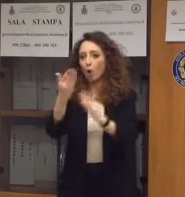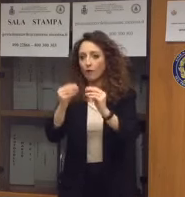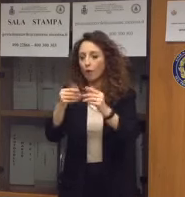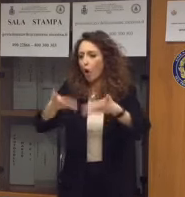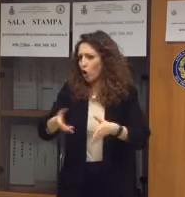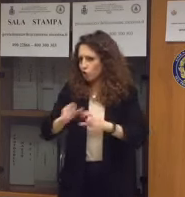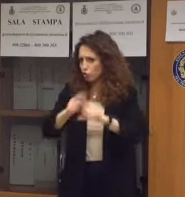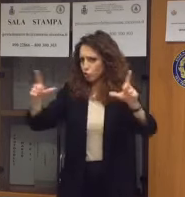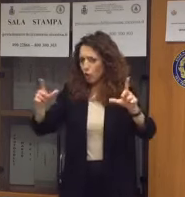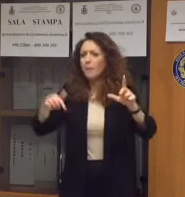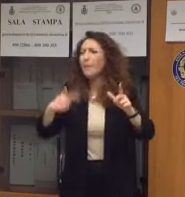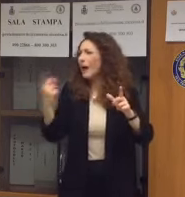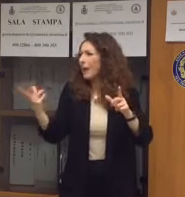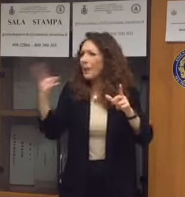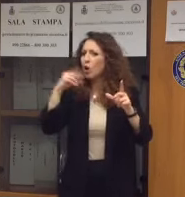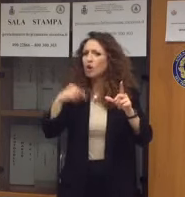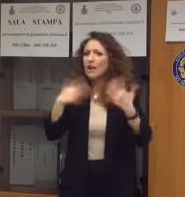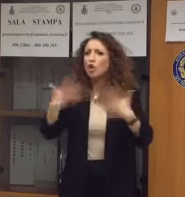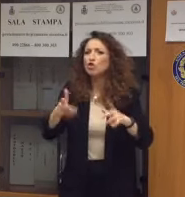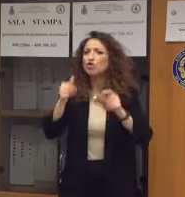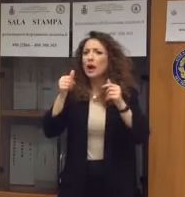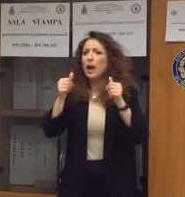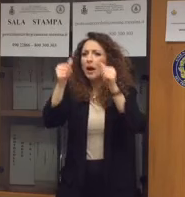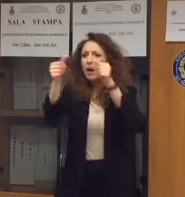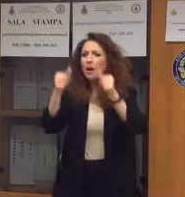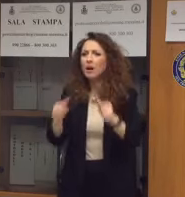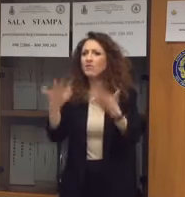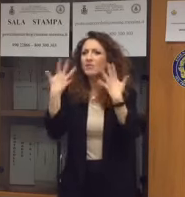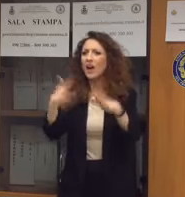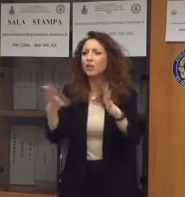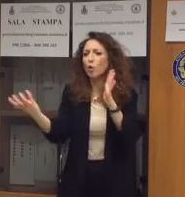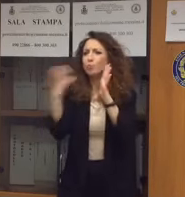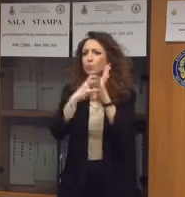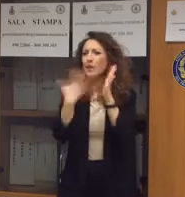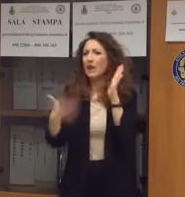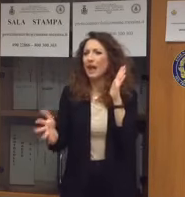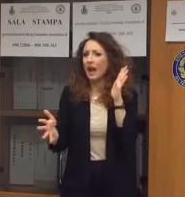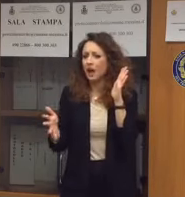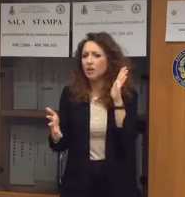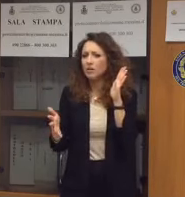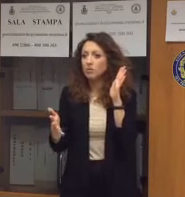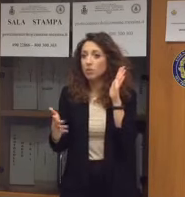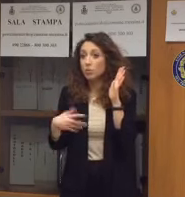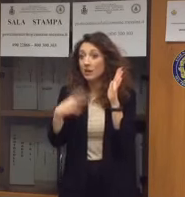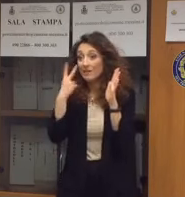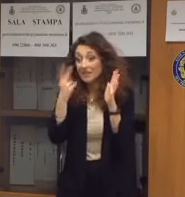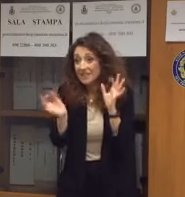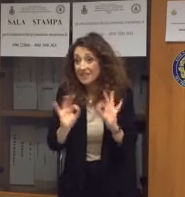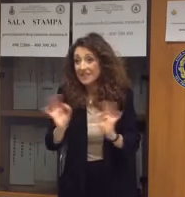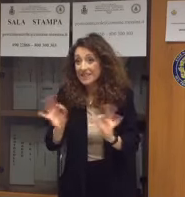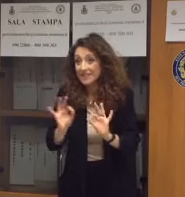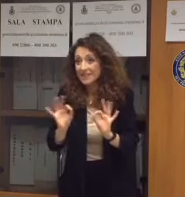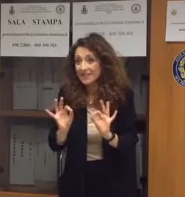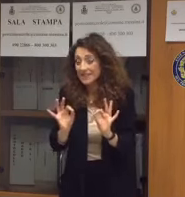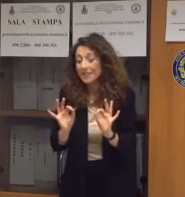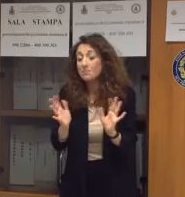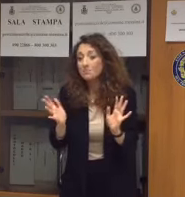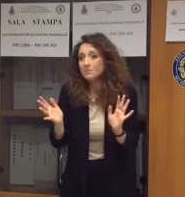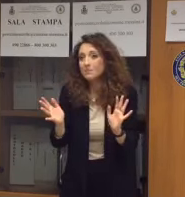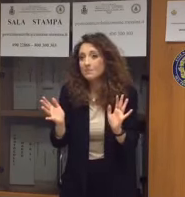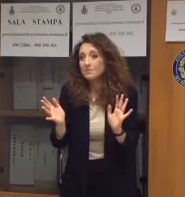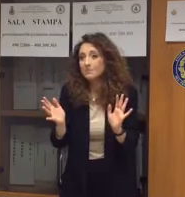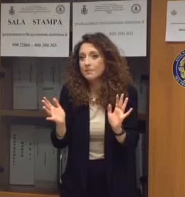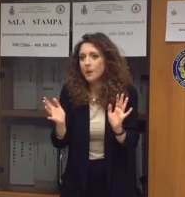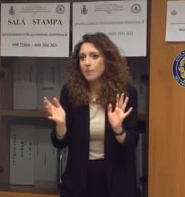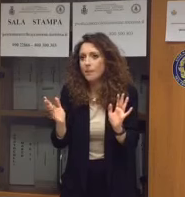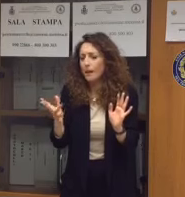stato pubblicato. Io sono venuta in diretta, ancora non mi sono potuta collegare per vederlo con i miei occhi, come faccio sempre in ogni cosa, però dal